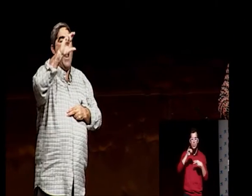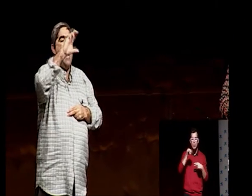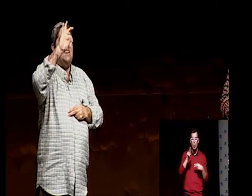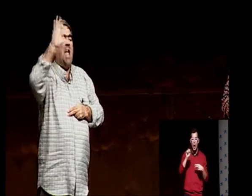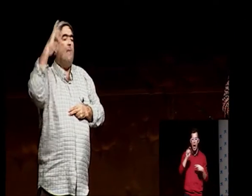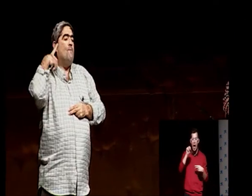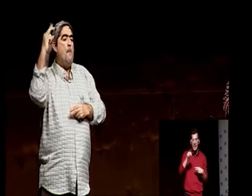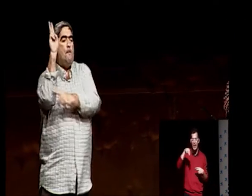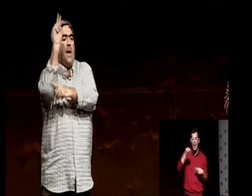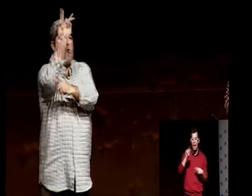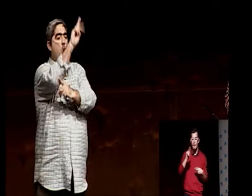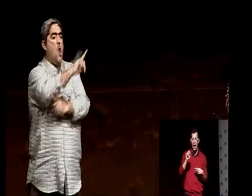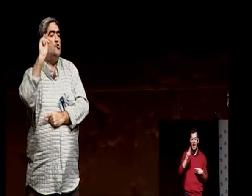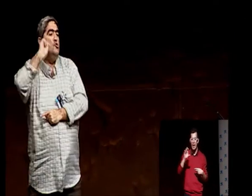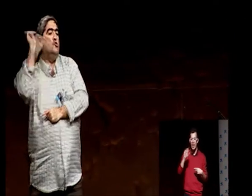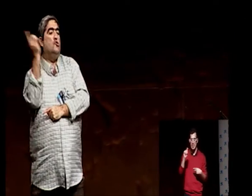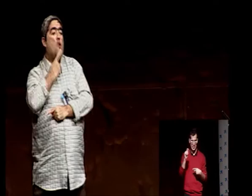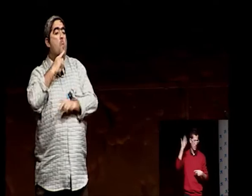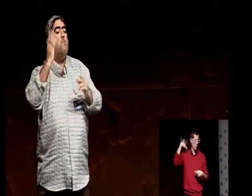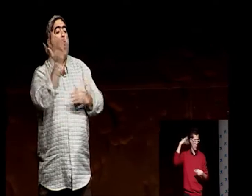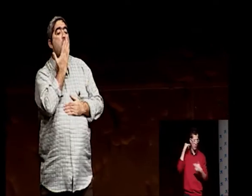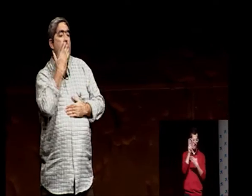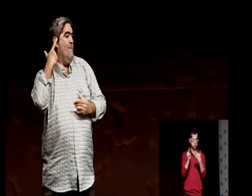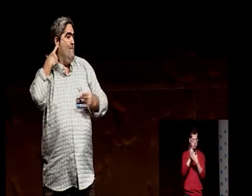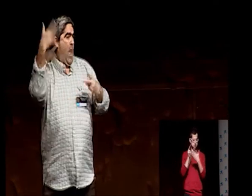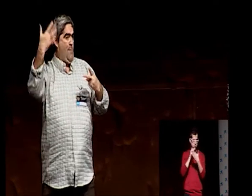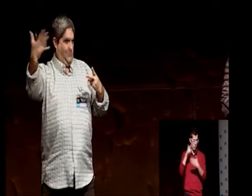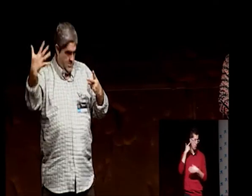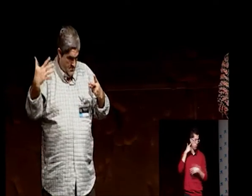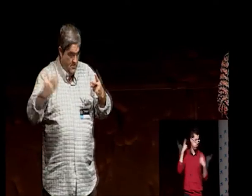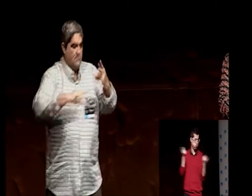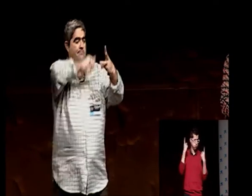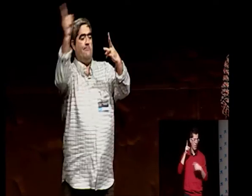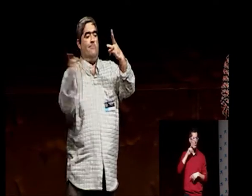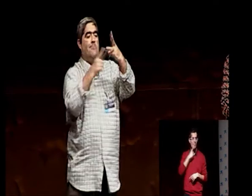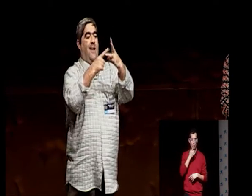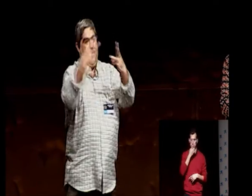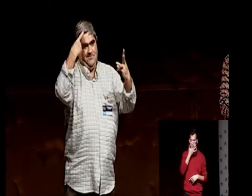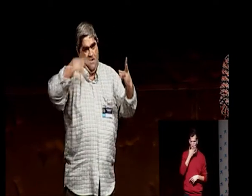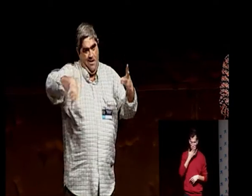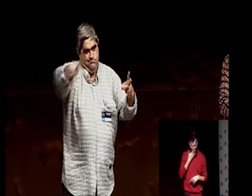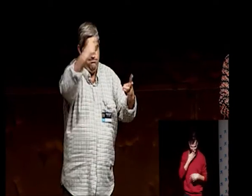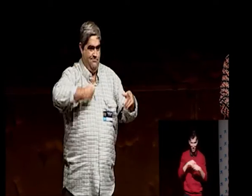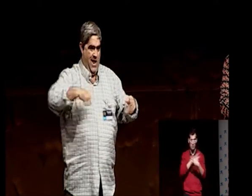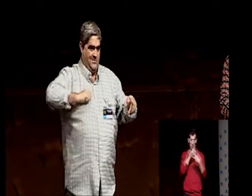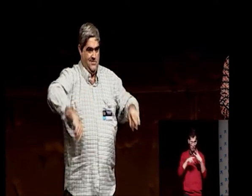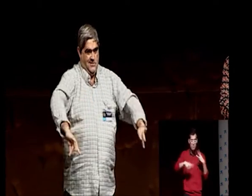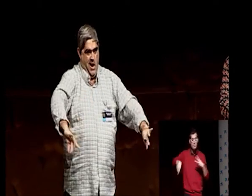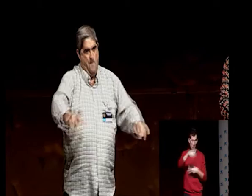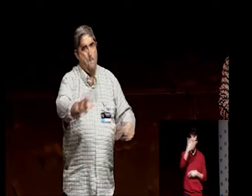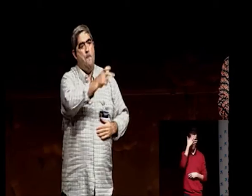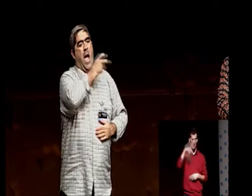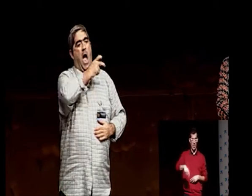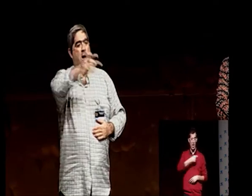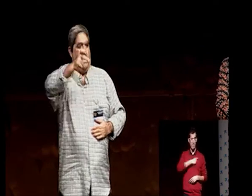breve Juan Navarrete un pintor sordo mudo muy famoso y En tercer lugar una